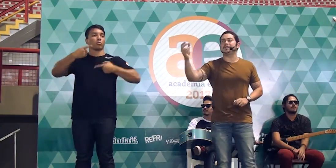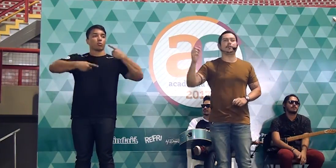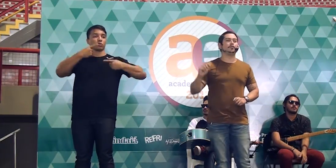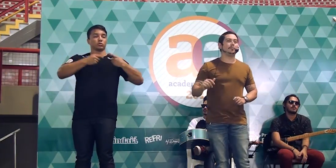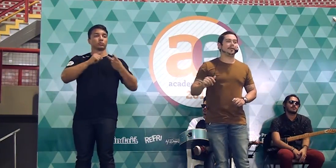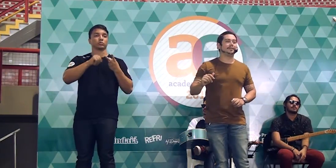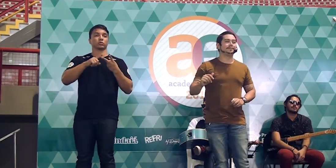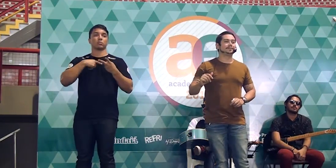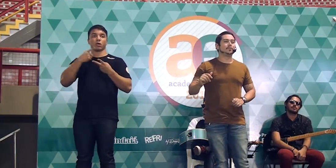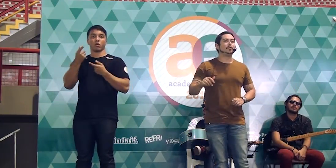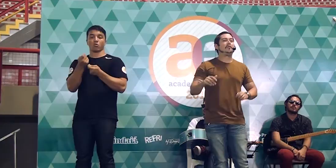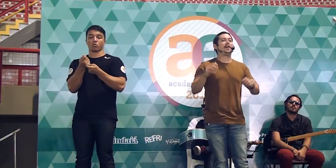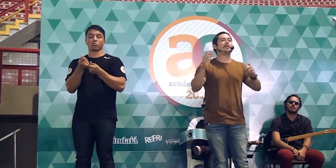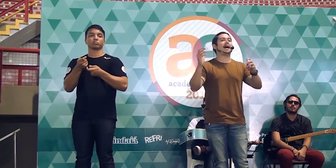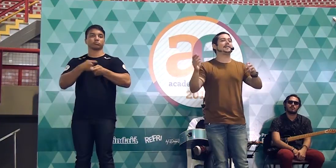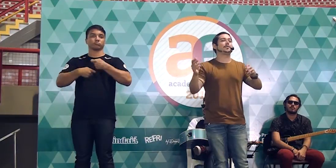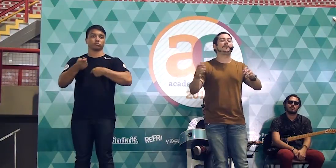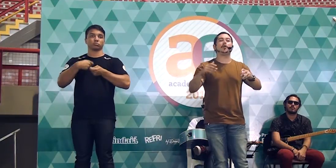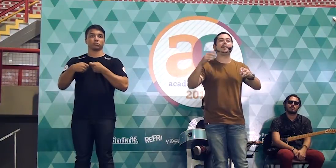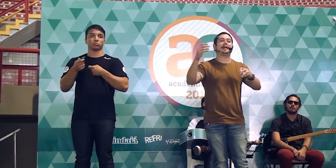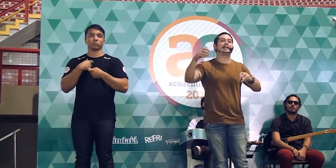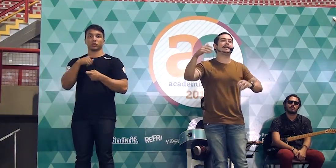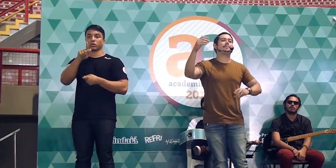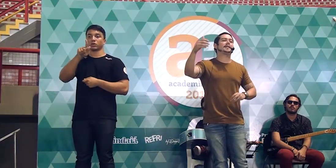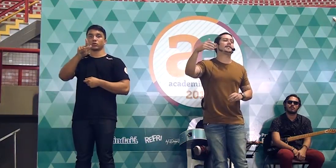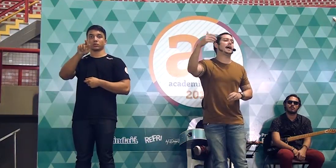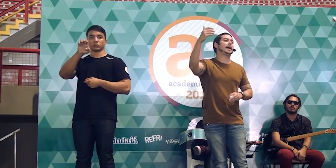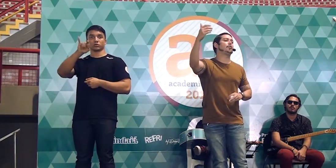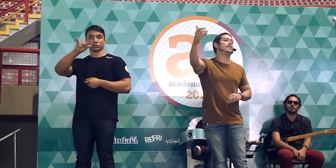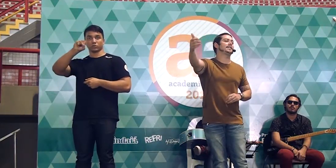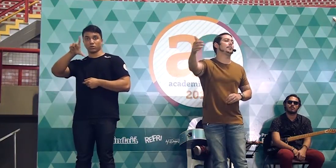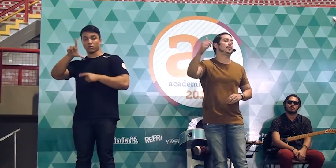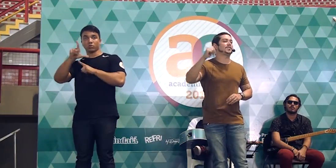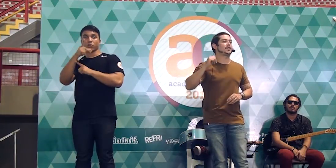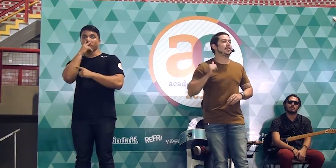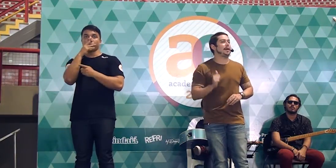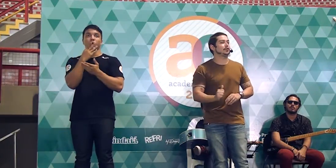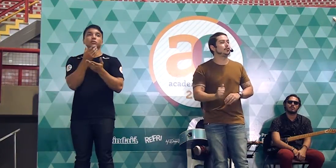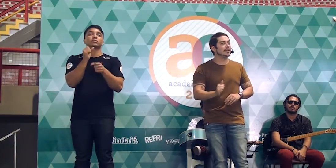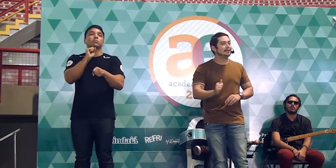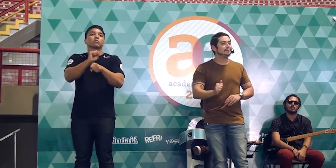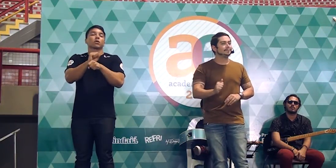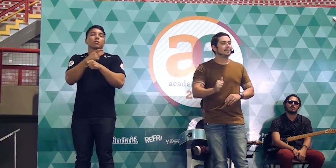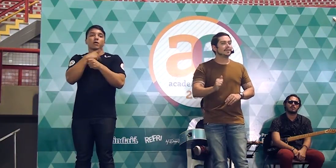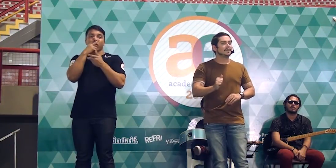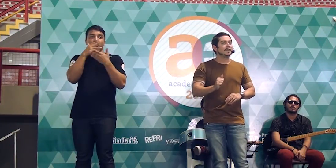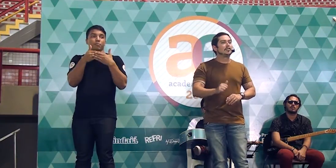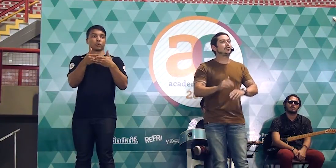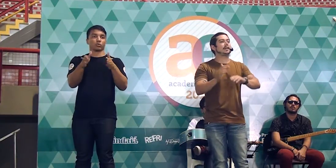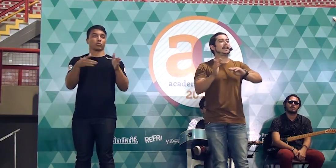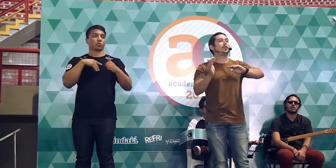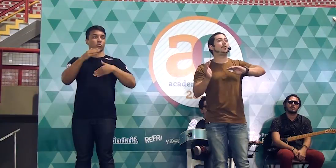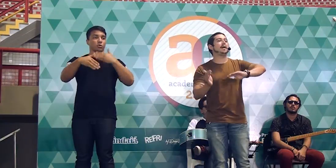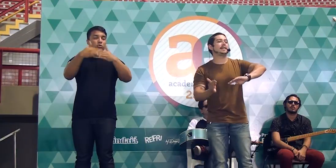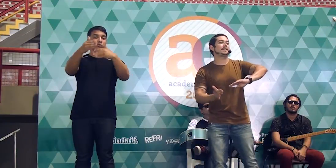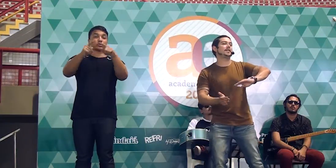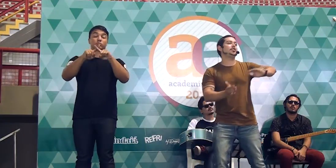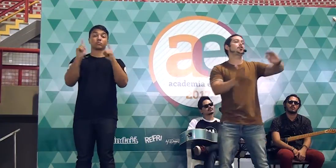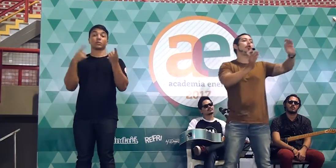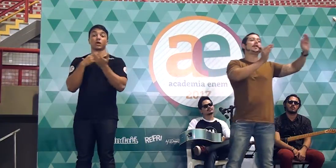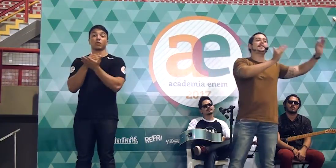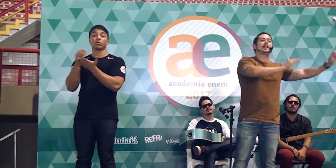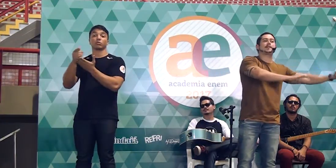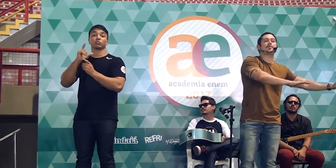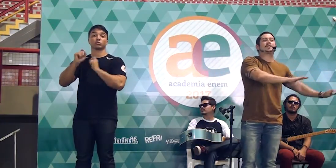e em crise econômica. O governo Geisel foi obrigado a começar um processo de abertura. Só que ele começa